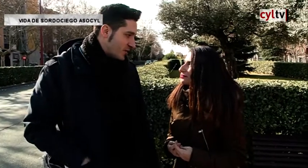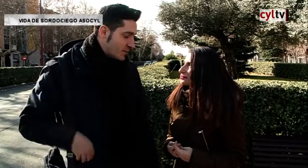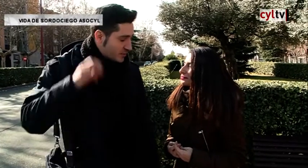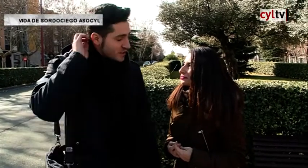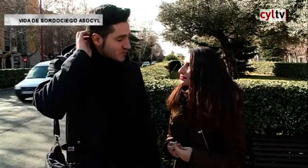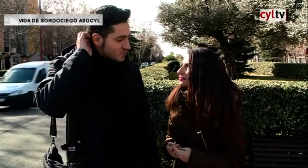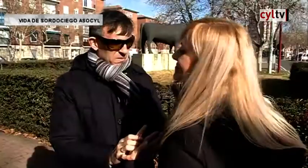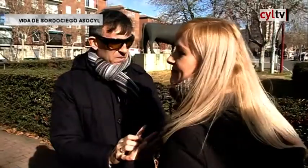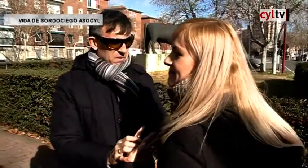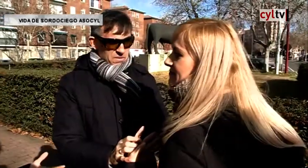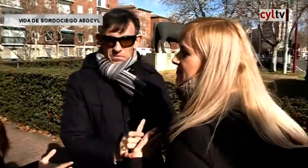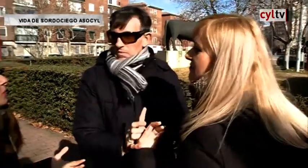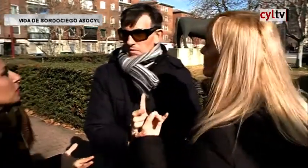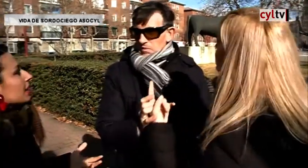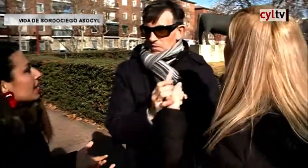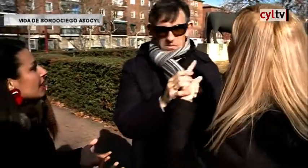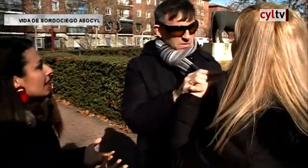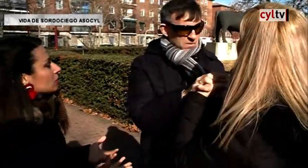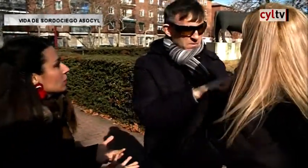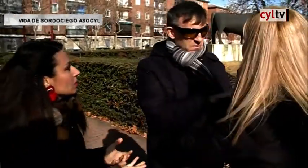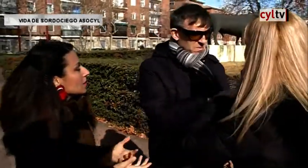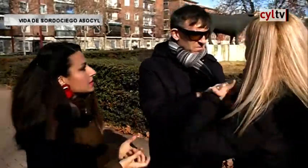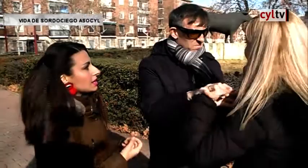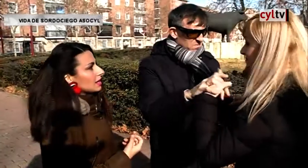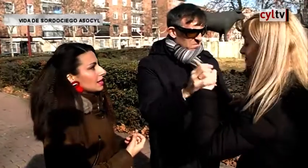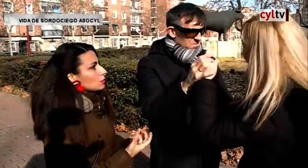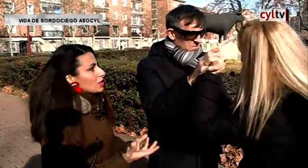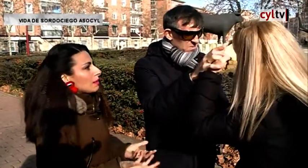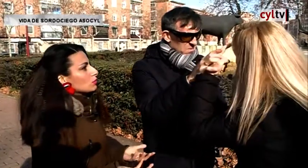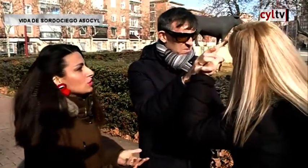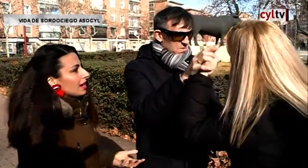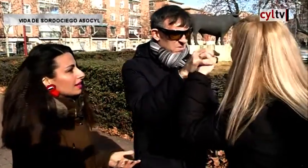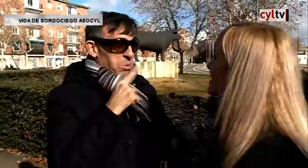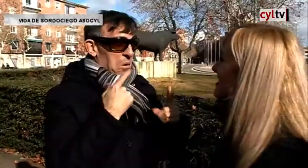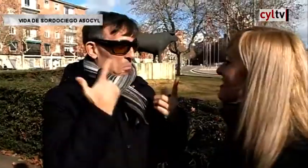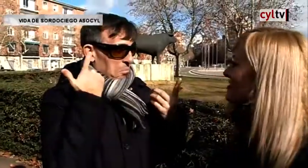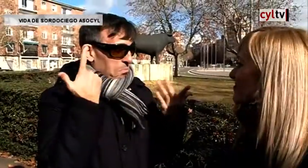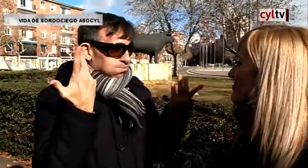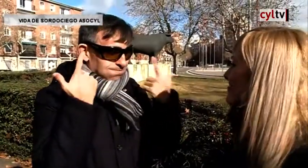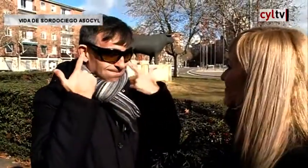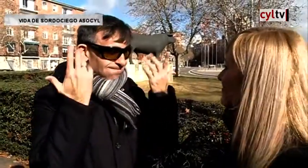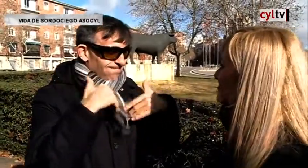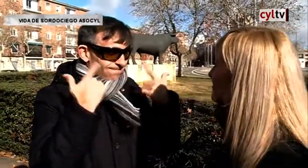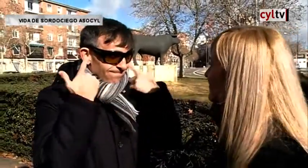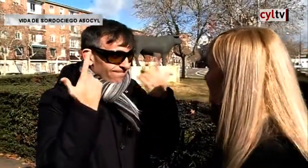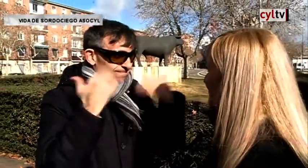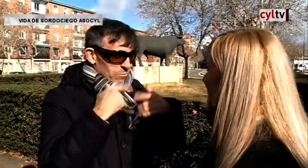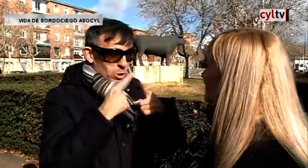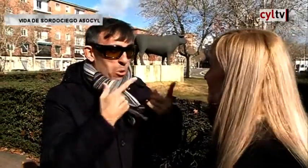realmente pensamos. Me gustaría preguntarle a Claudio si le gusta la música. Le gusta, a mí la música me gusta mucho. Sí que es verdad